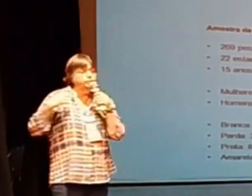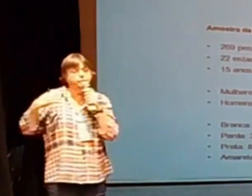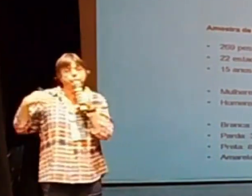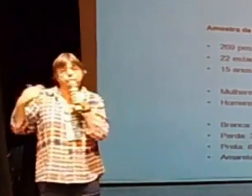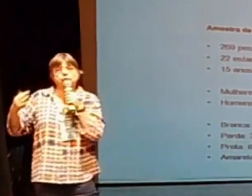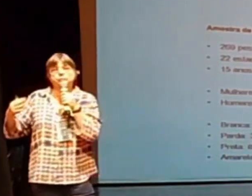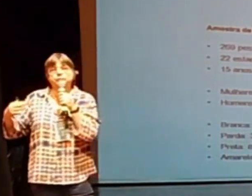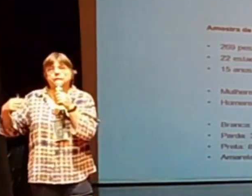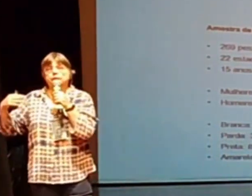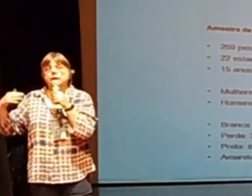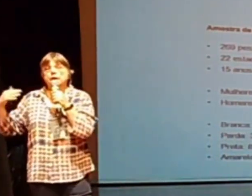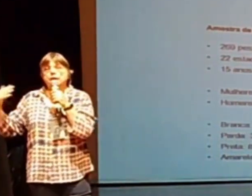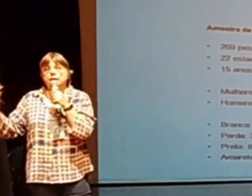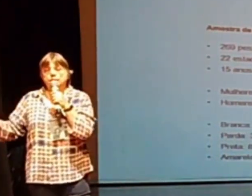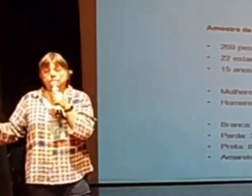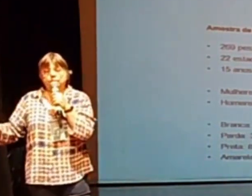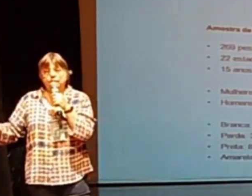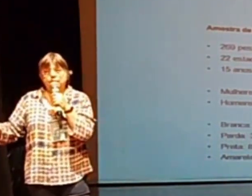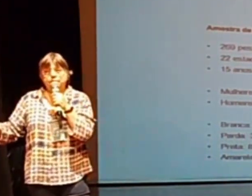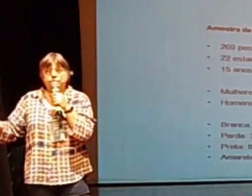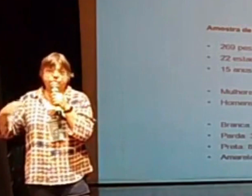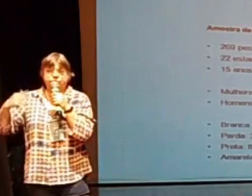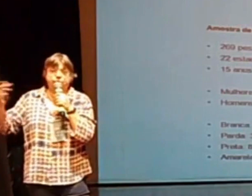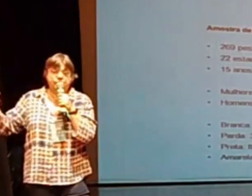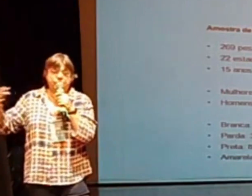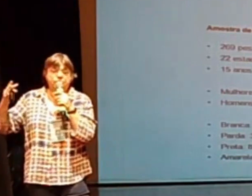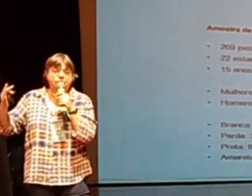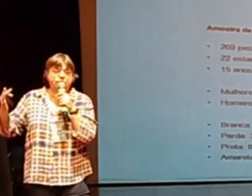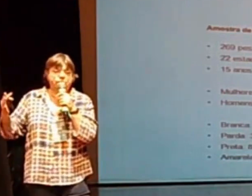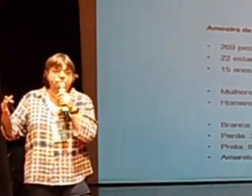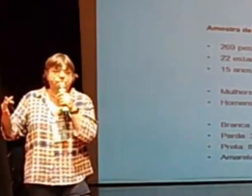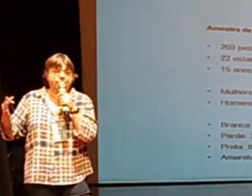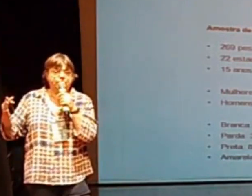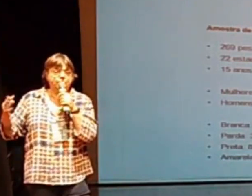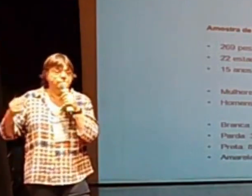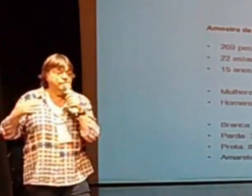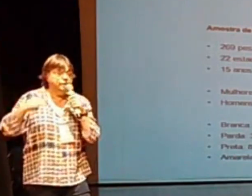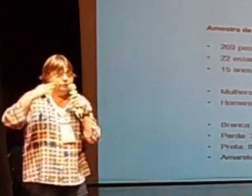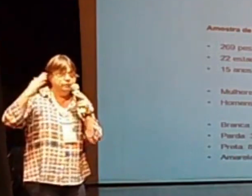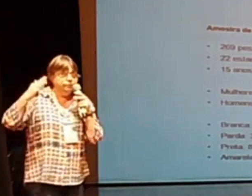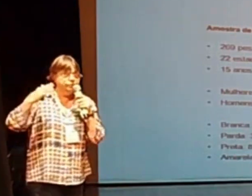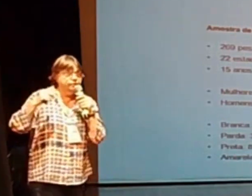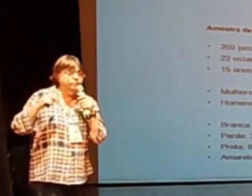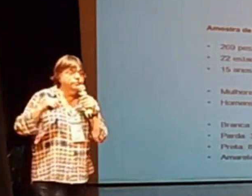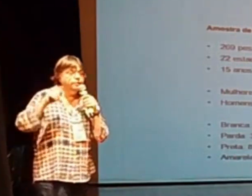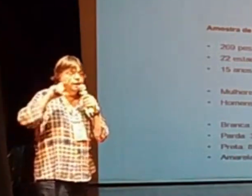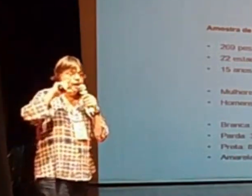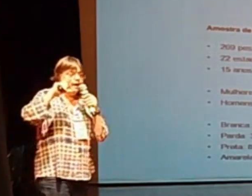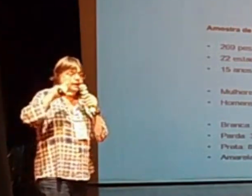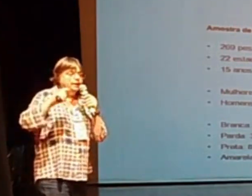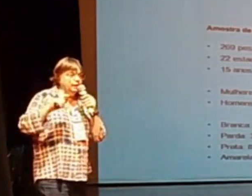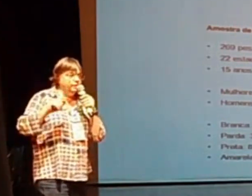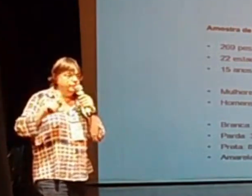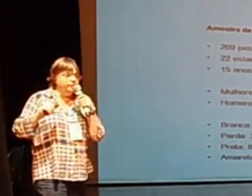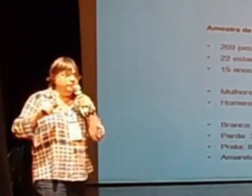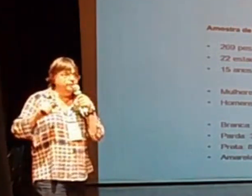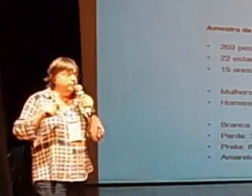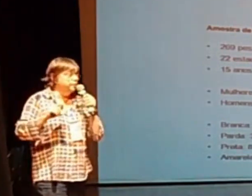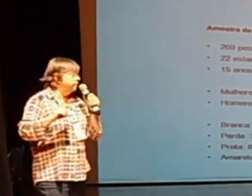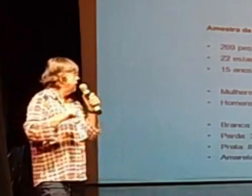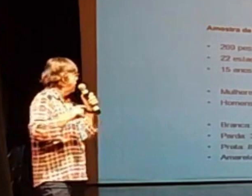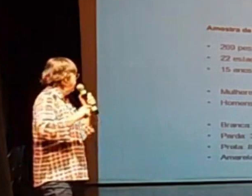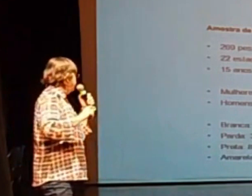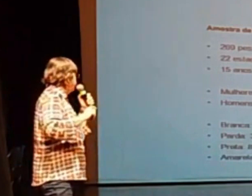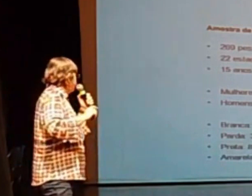58% das pessoas que responderam eram pessoas, né, brancas, né? Isso segundo aquela classificação